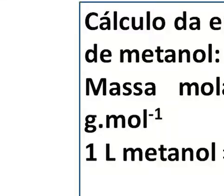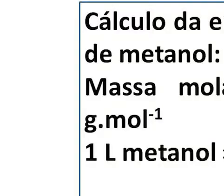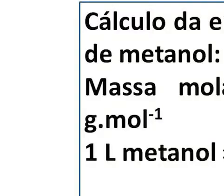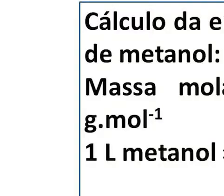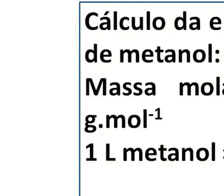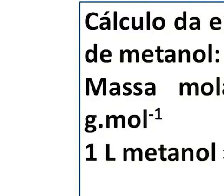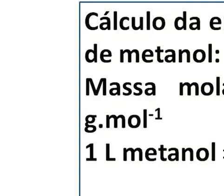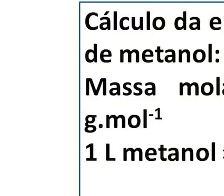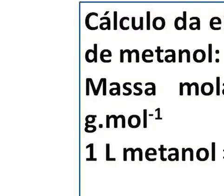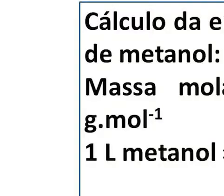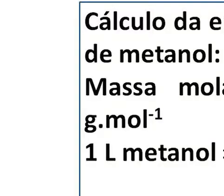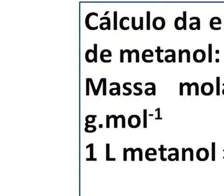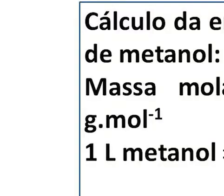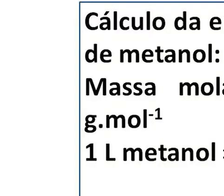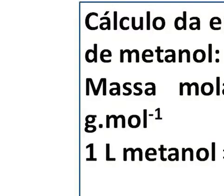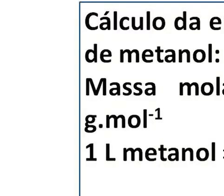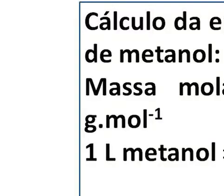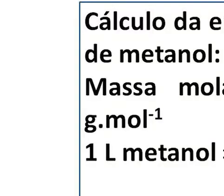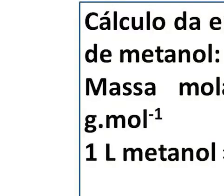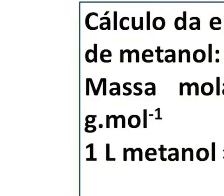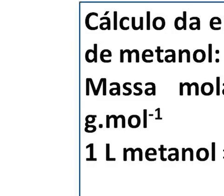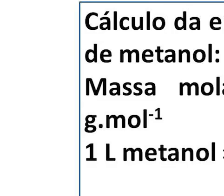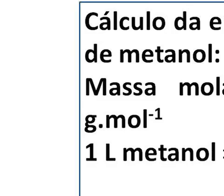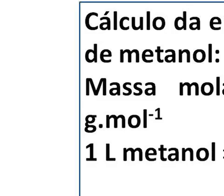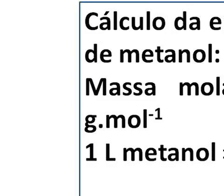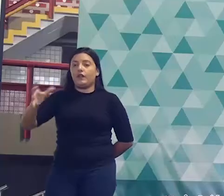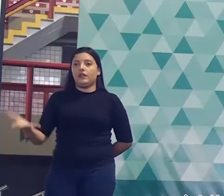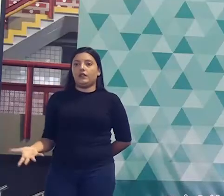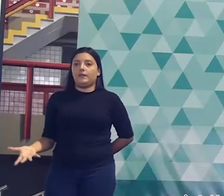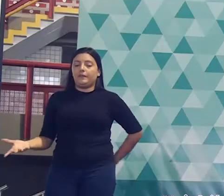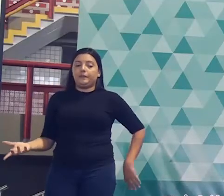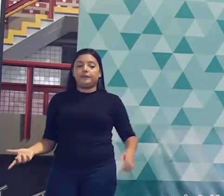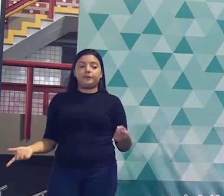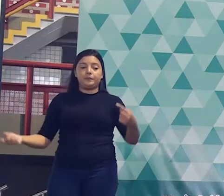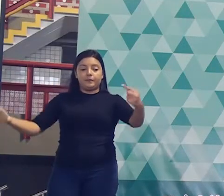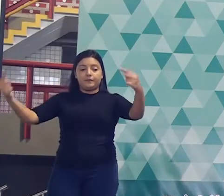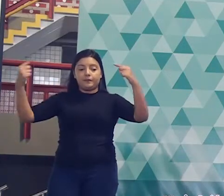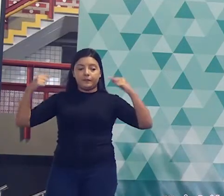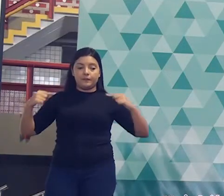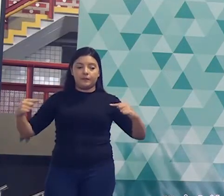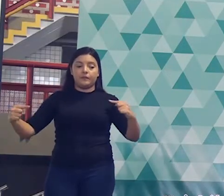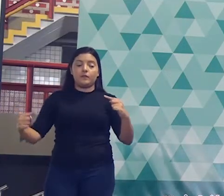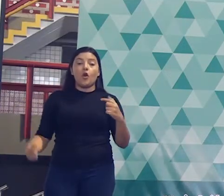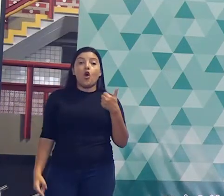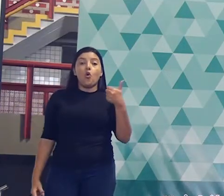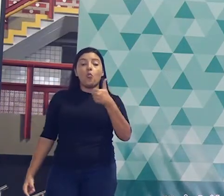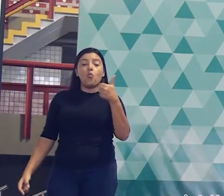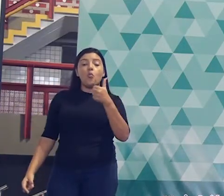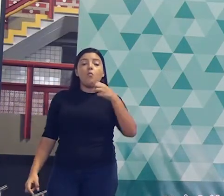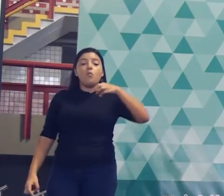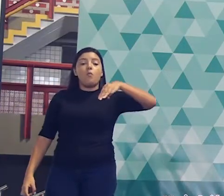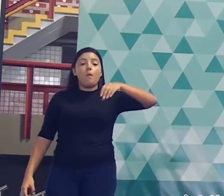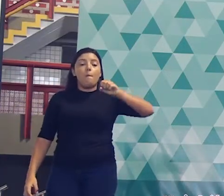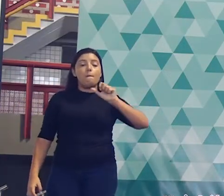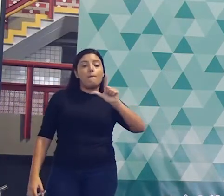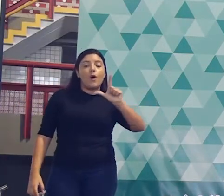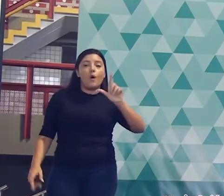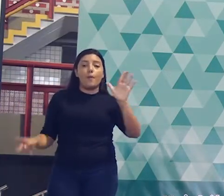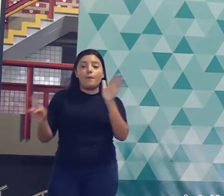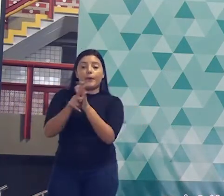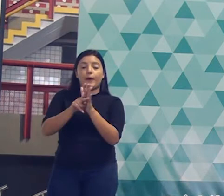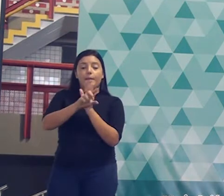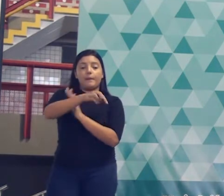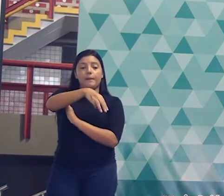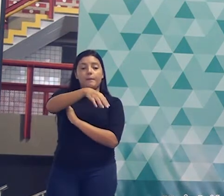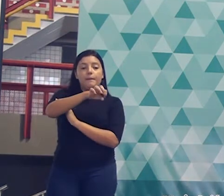quantos gramas? 790. Voltou. 1 mol de metanol.